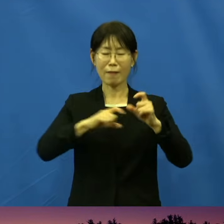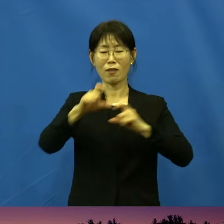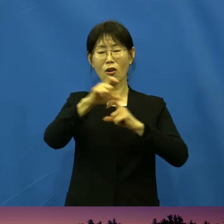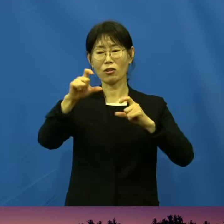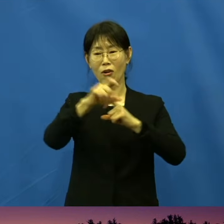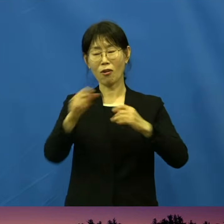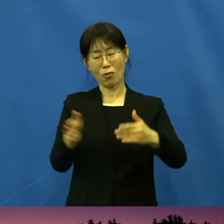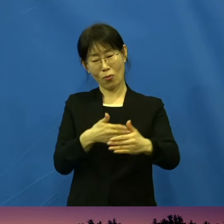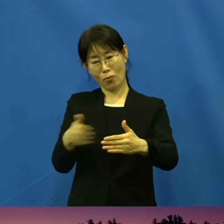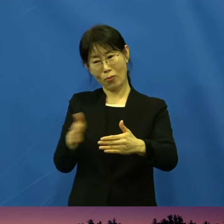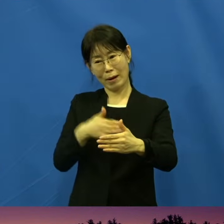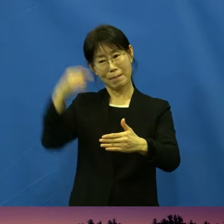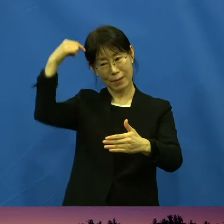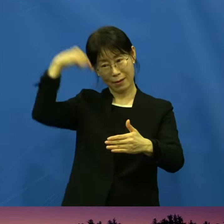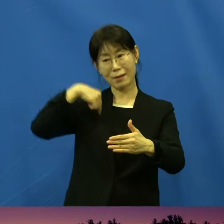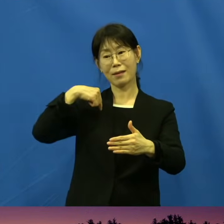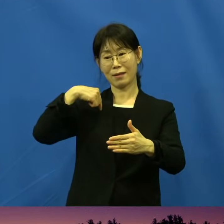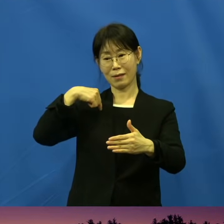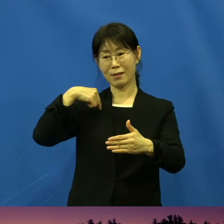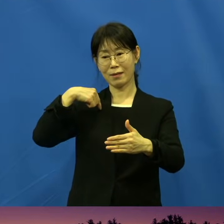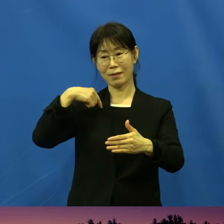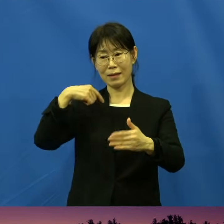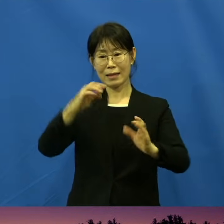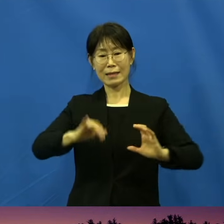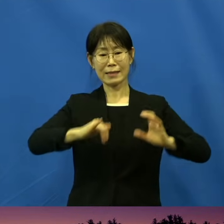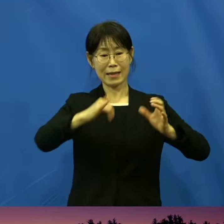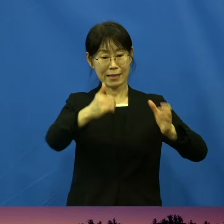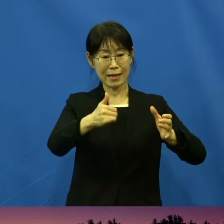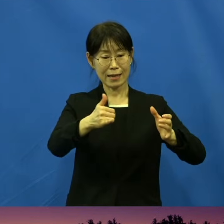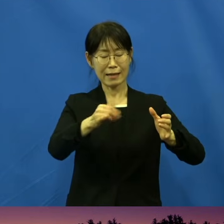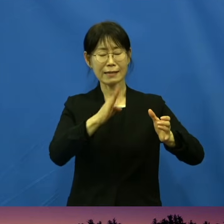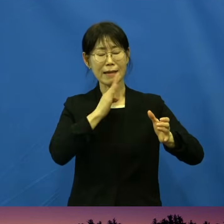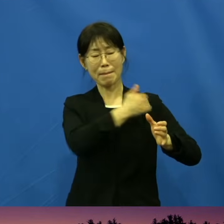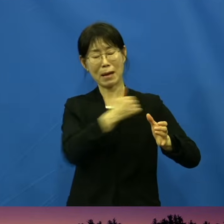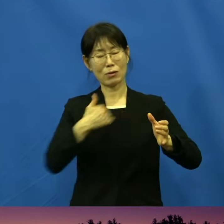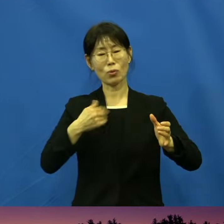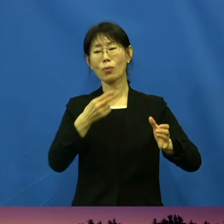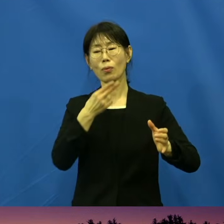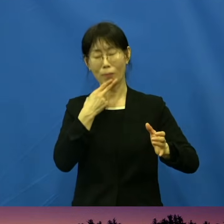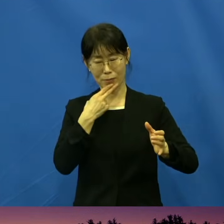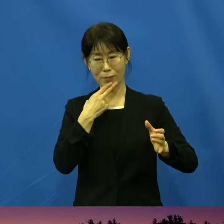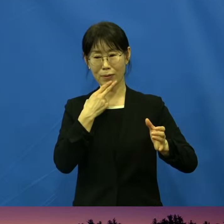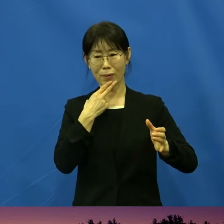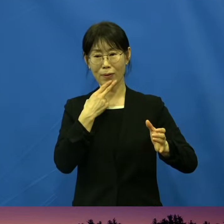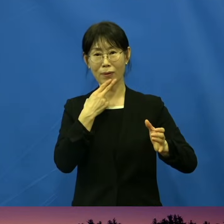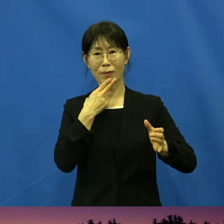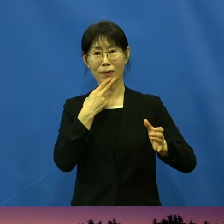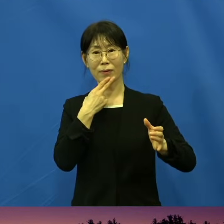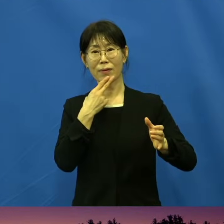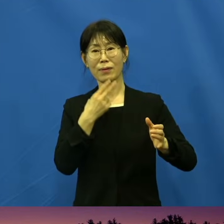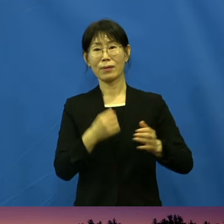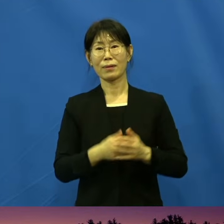여러분, 안타까운 것은 세상의 것들로는 채워지지 않는다는 것을 깨닫는데 사람들이 너무 많은 시간이 걸리는 거예요.